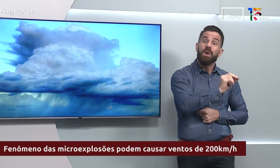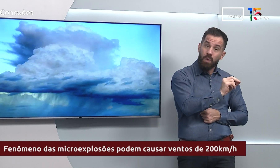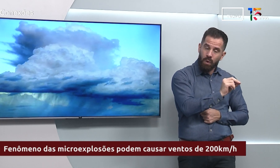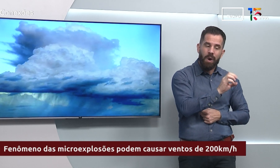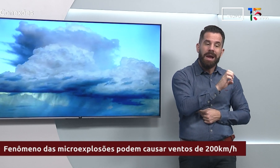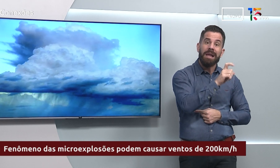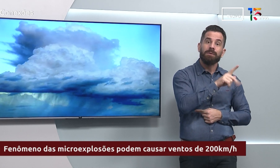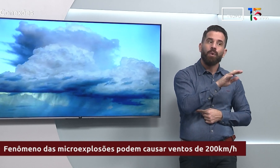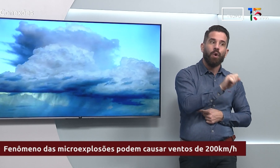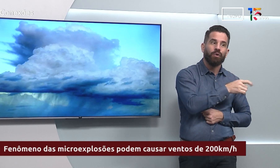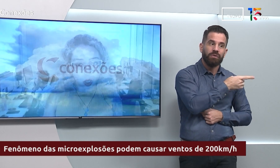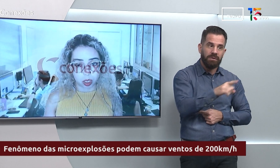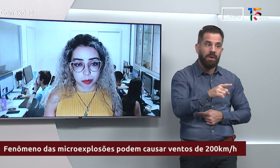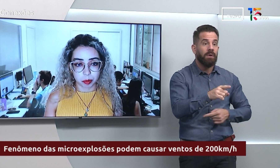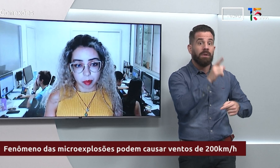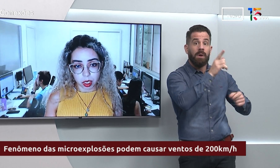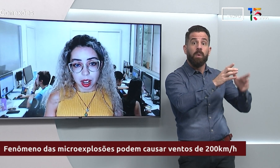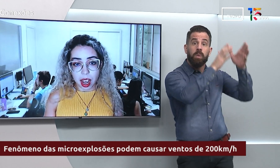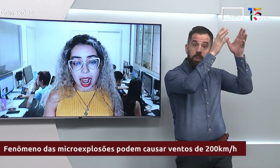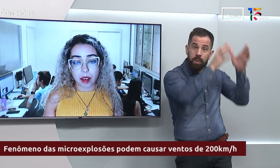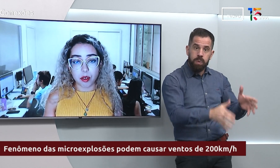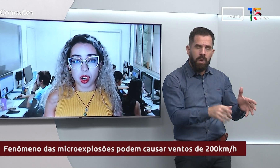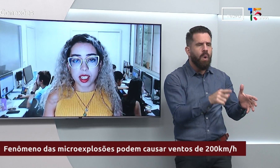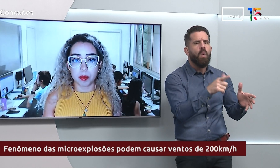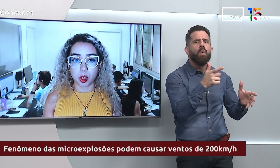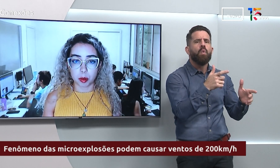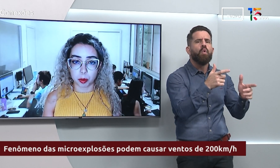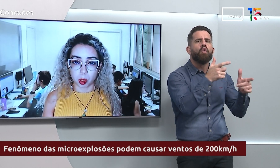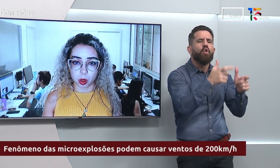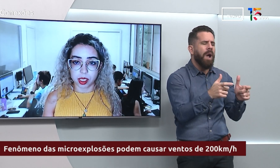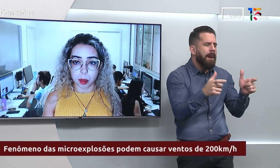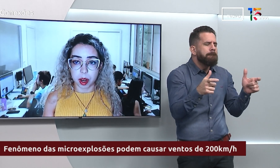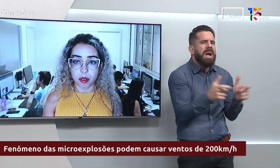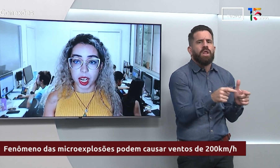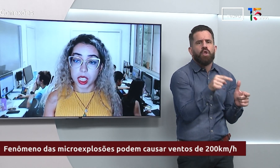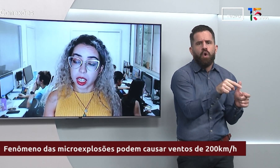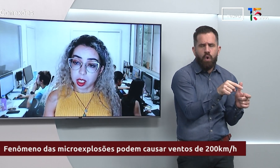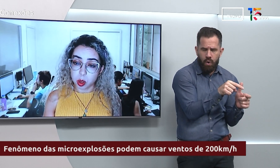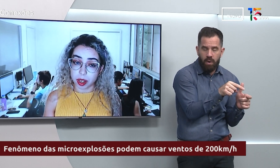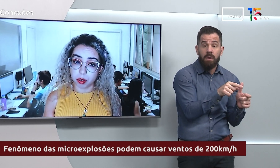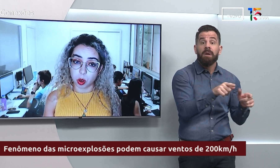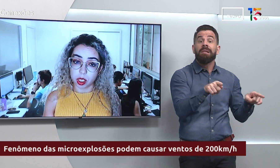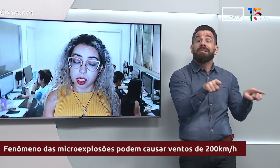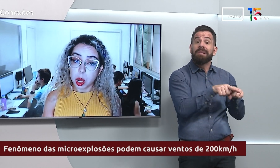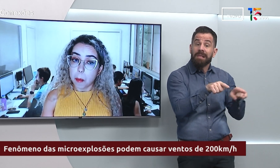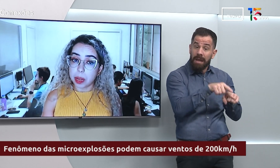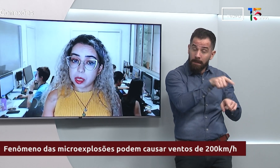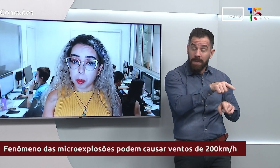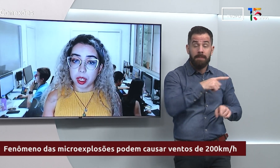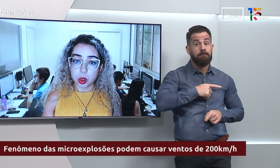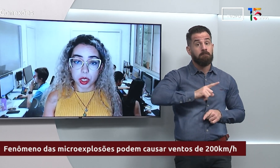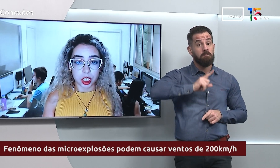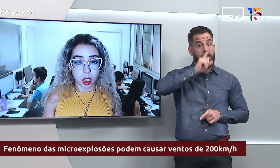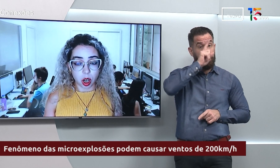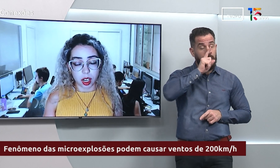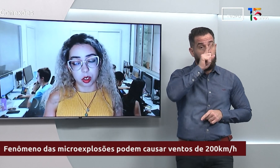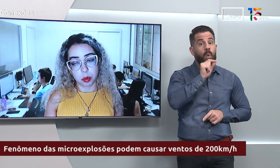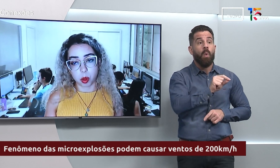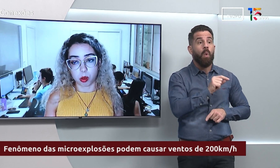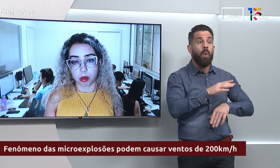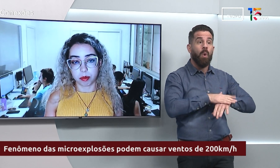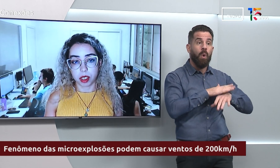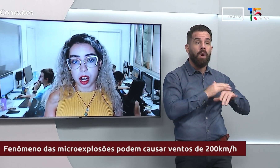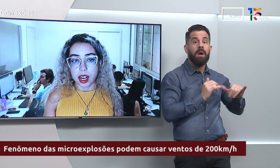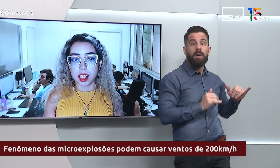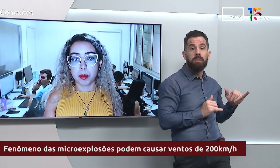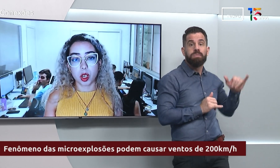descendente, concentrada na área menor. A força das microexplosões também oferece risco para aviões, principalmente durante a decolagem ou